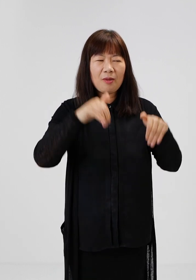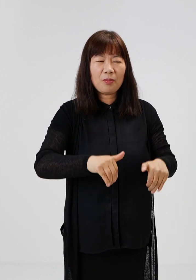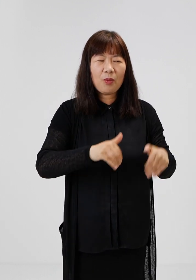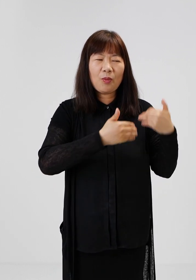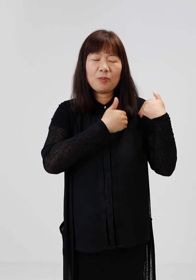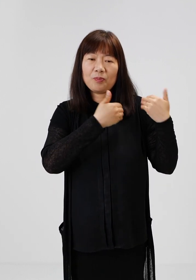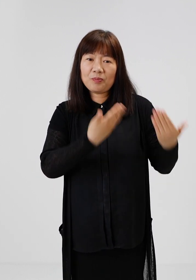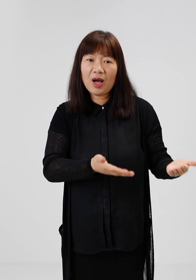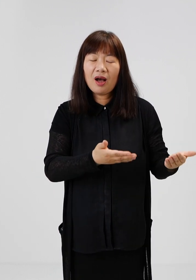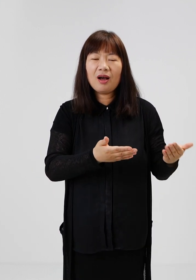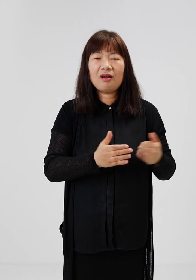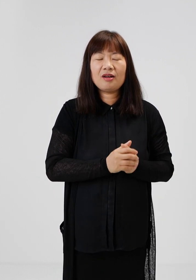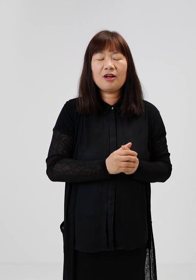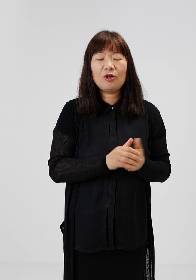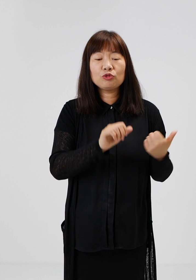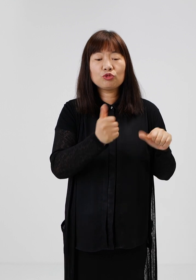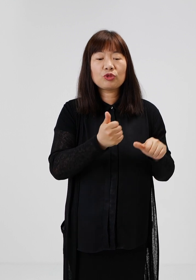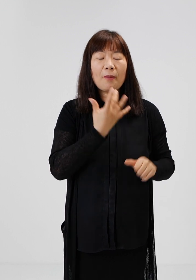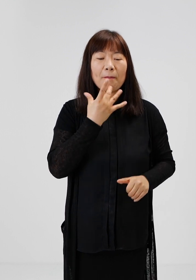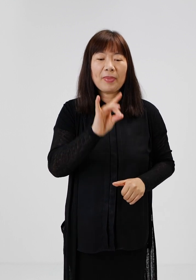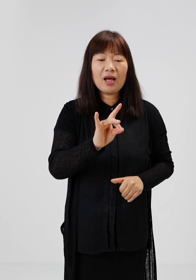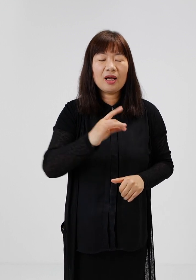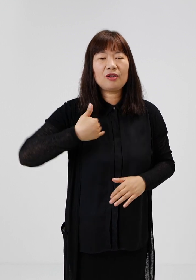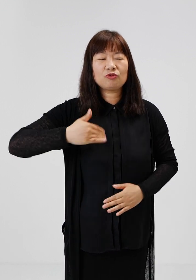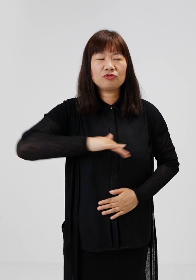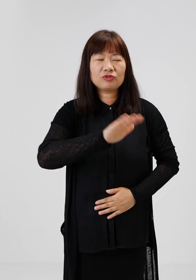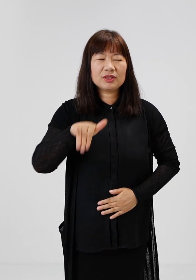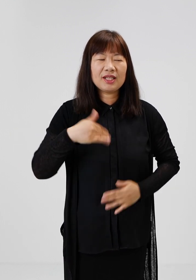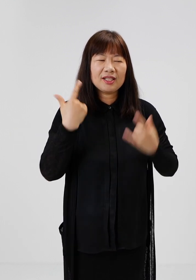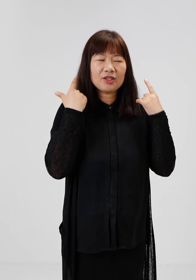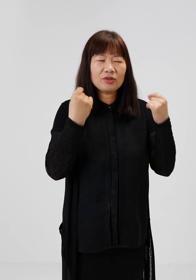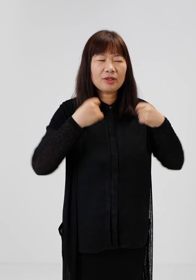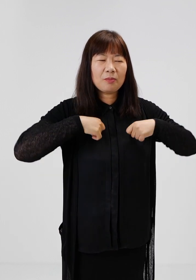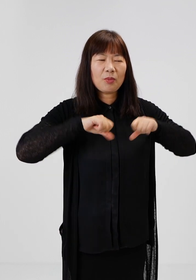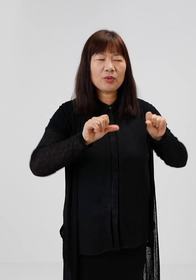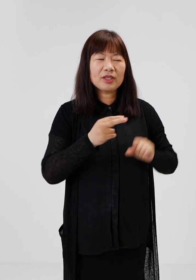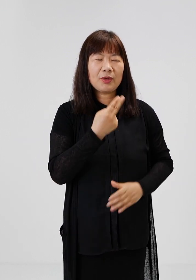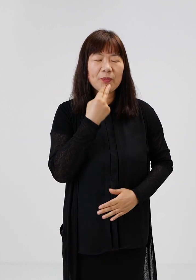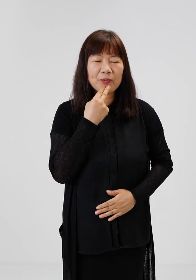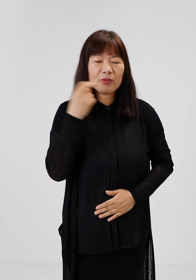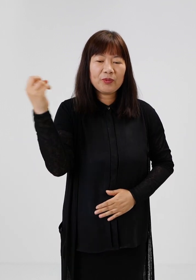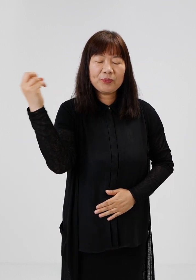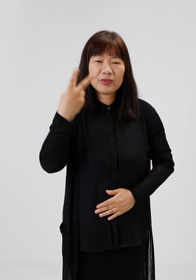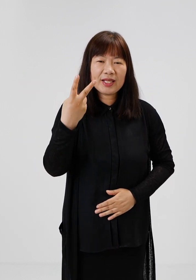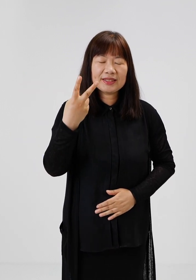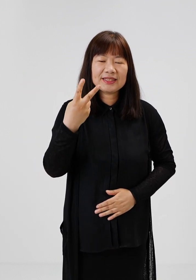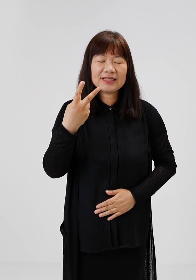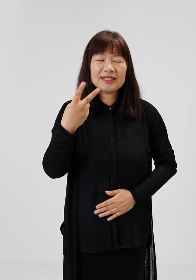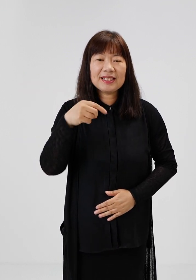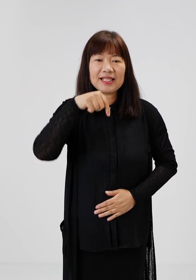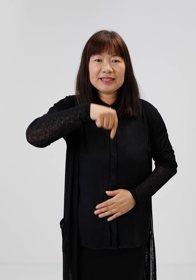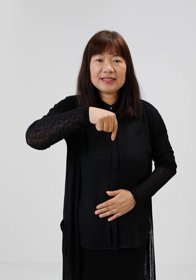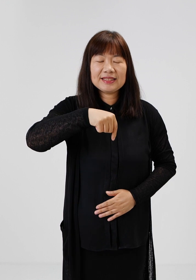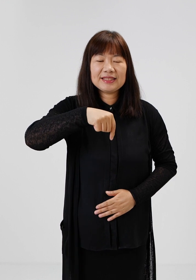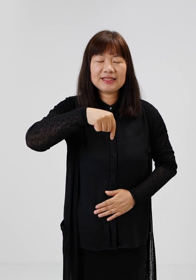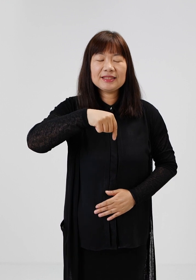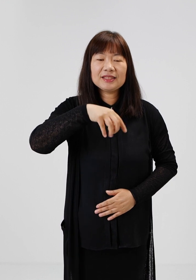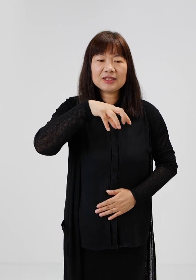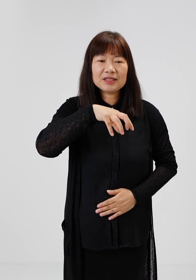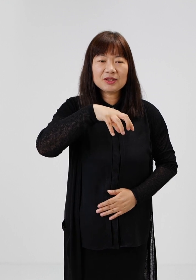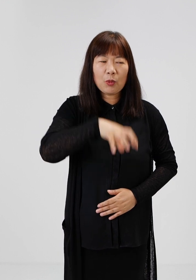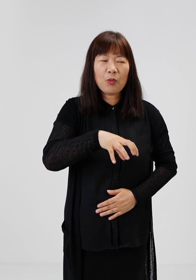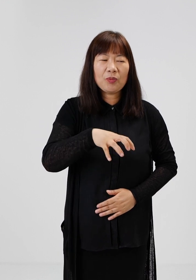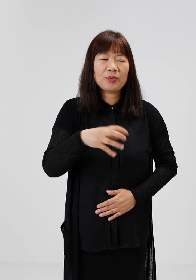던져져 있던 죽어마땅한 우리들을 여전히 포기하지 않으시고 다시 황폐한 옛토로